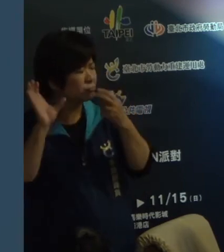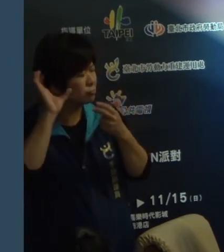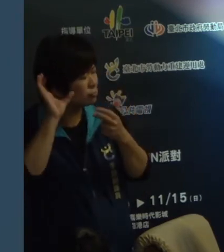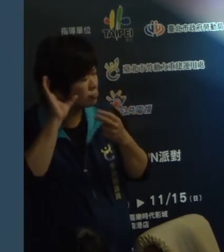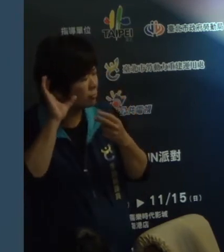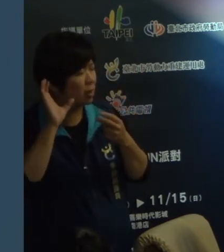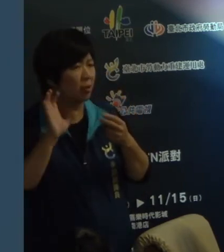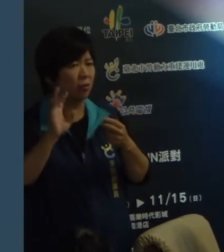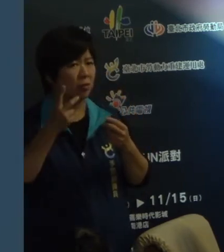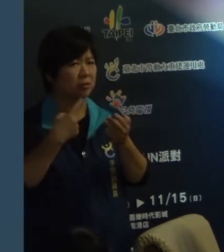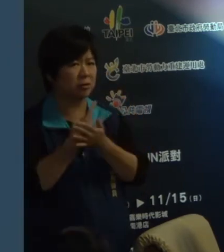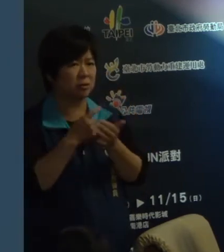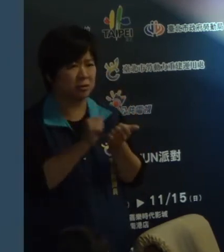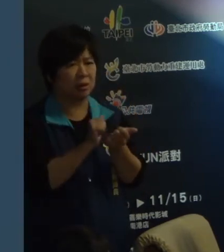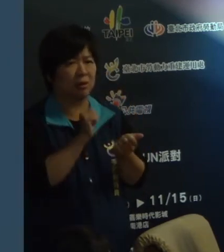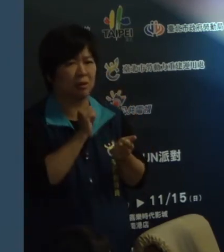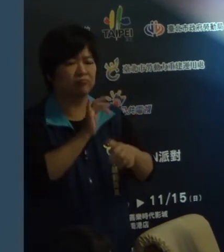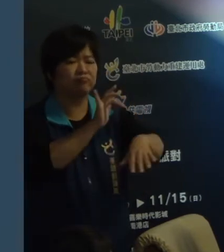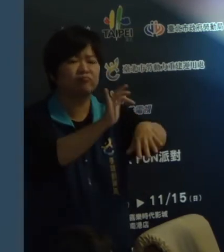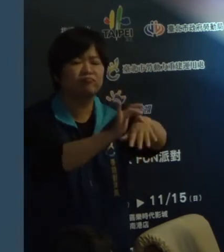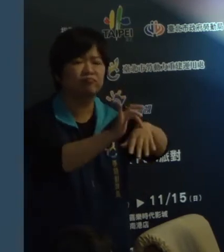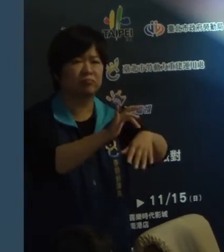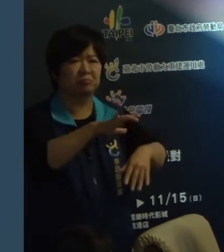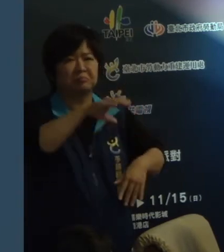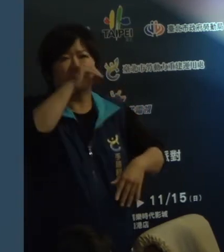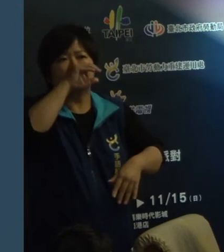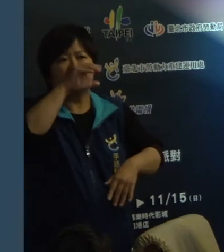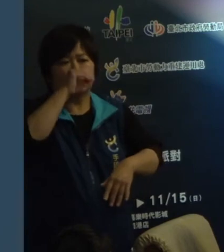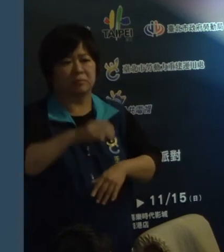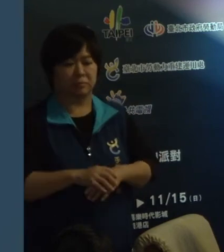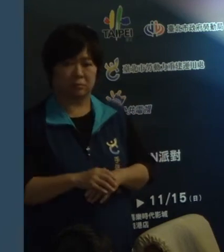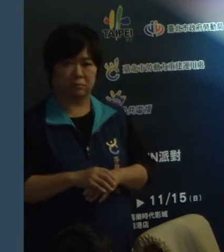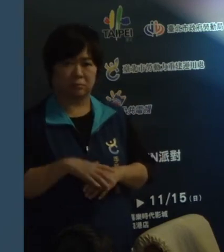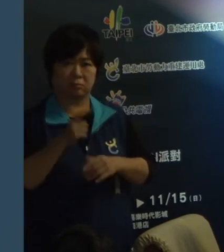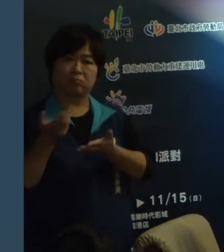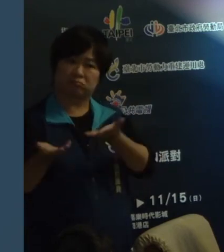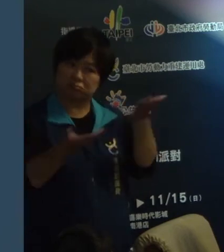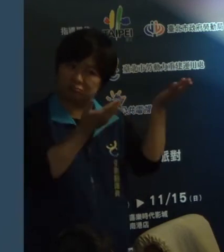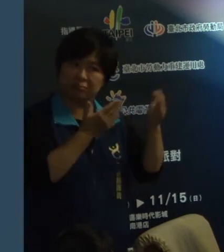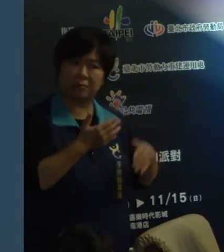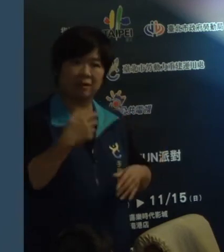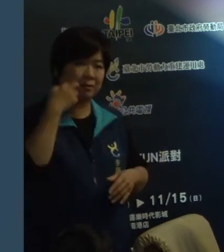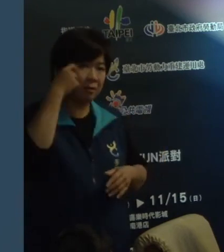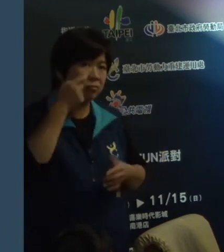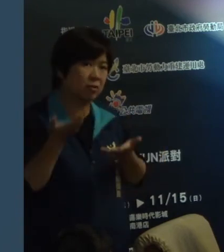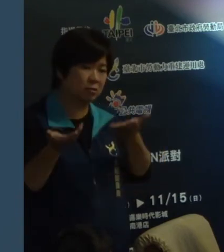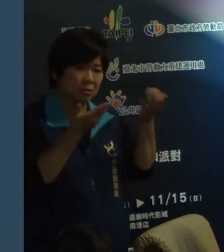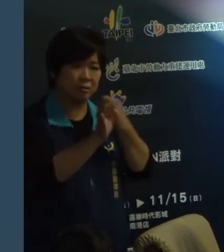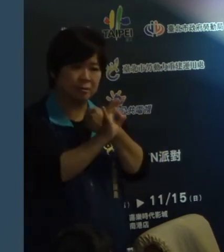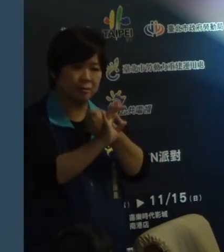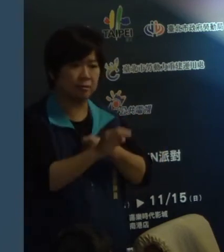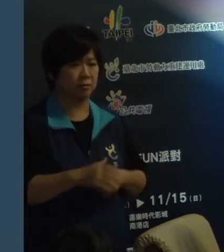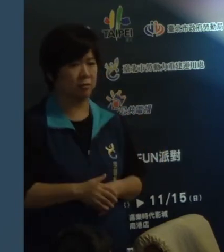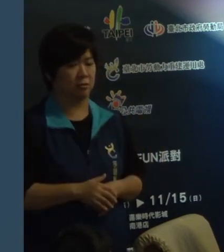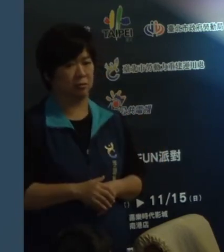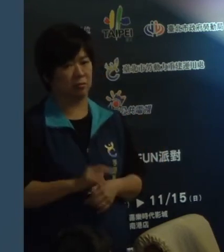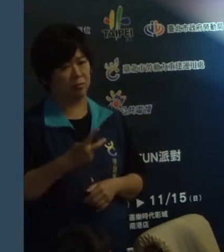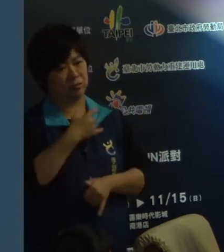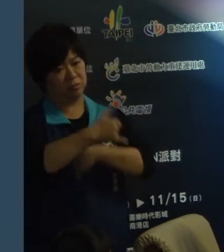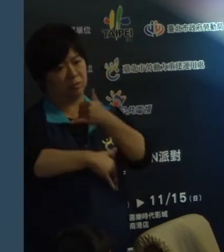来看同样一部电影，或者是来看同样我们生活每一